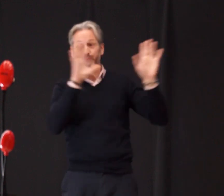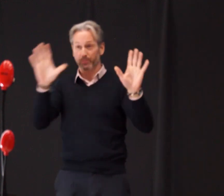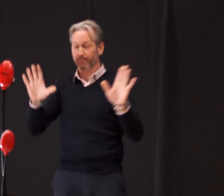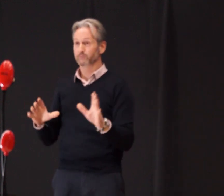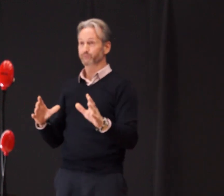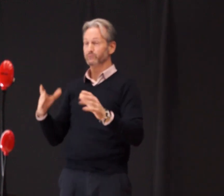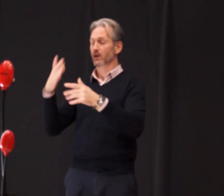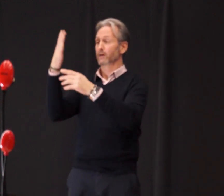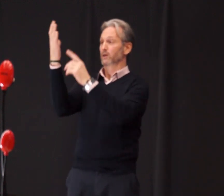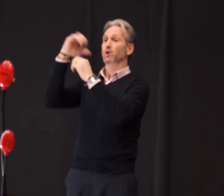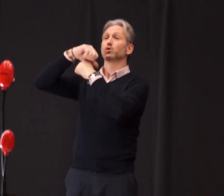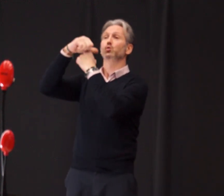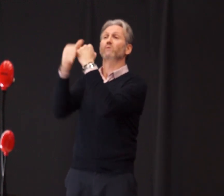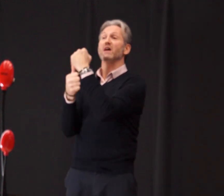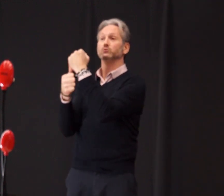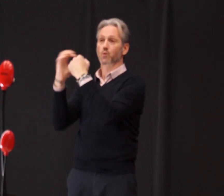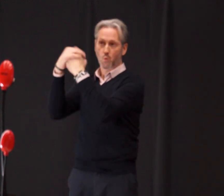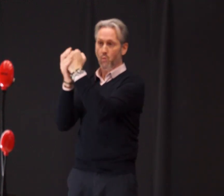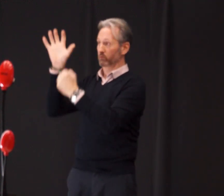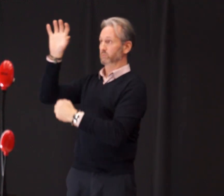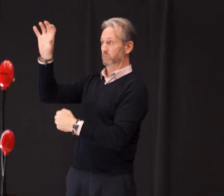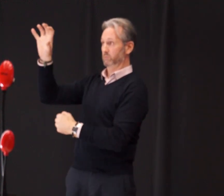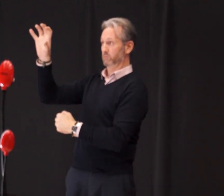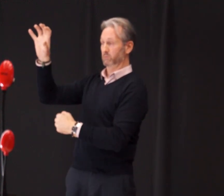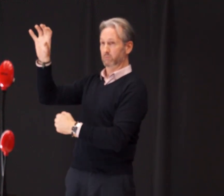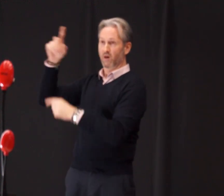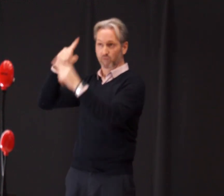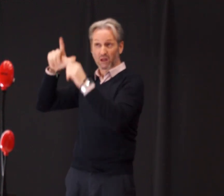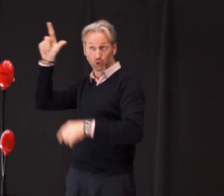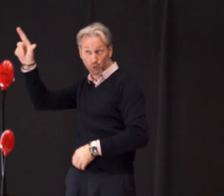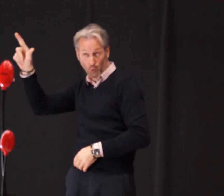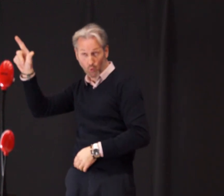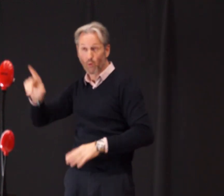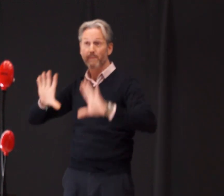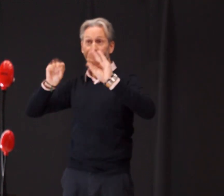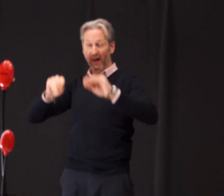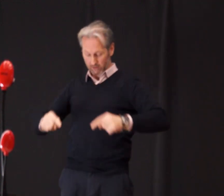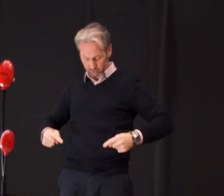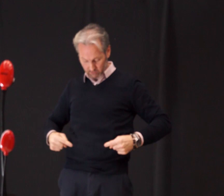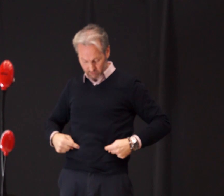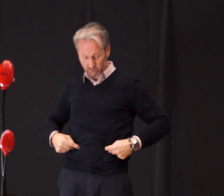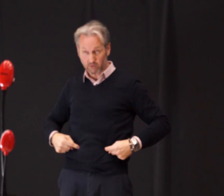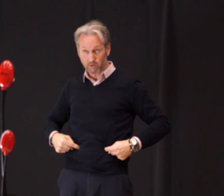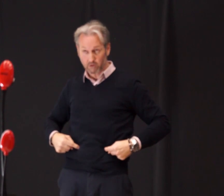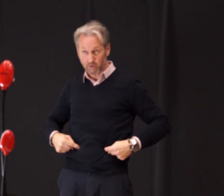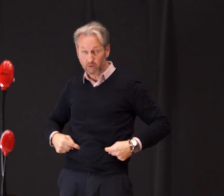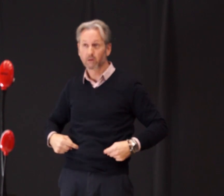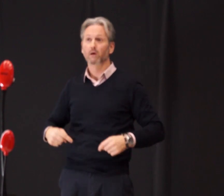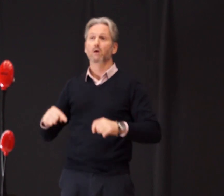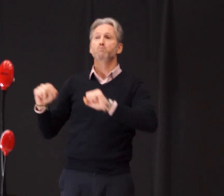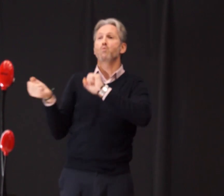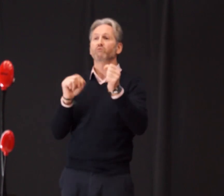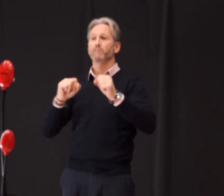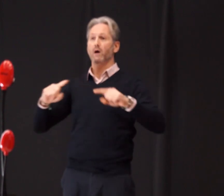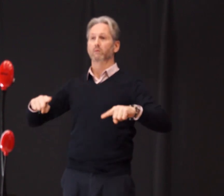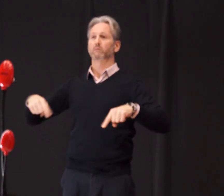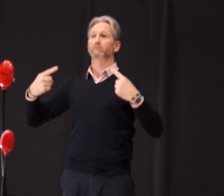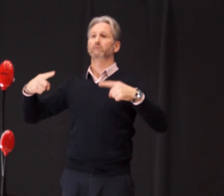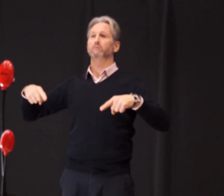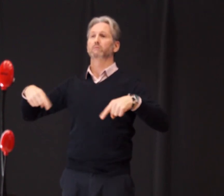Alors là, c'est difficile de faire ça. Je vais le refaire à la main. Donc, configuration, c'est là, cette configuration-là. Deux fois, c'est